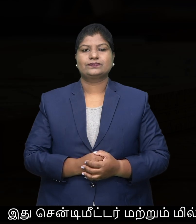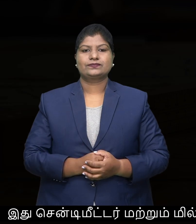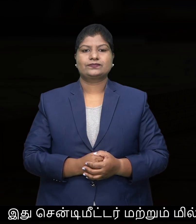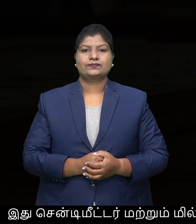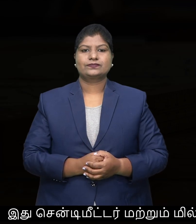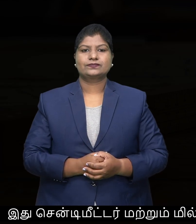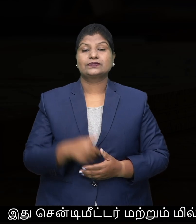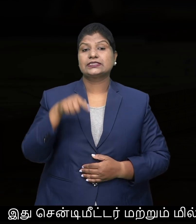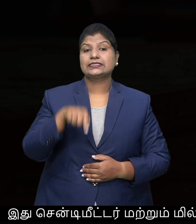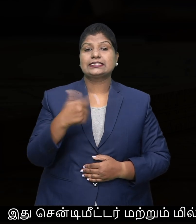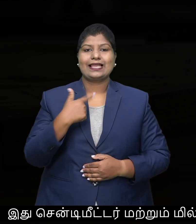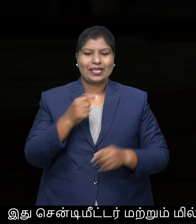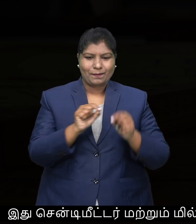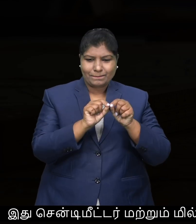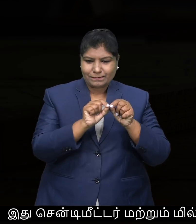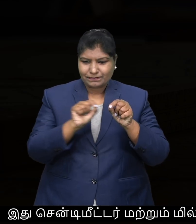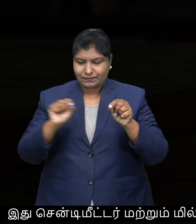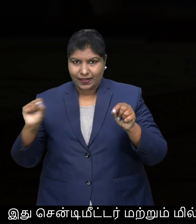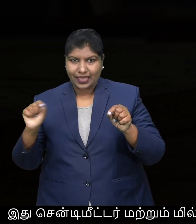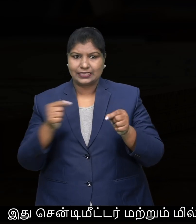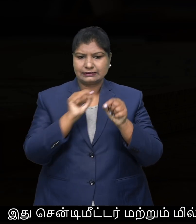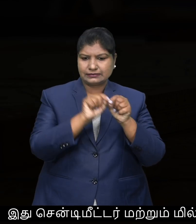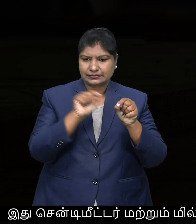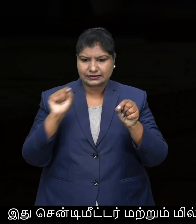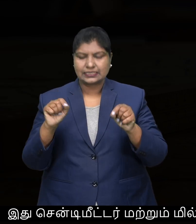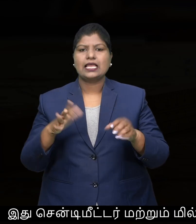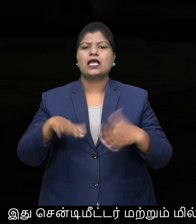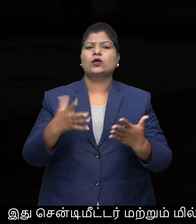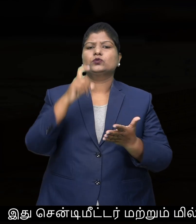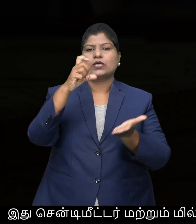இது சென்டிமீட்டர் மற்றும் மில்லிமீட்டர்களில் குறிக்கப்பட்டது.